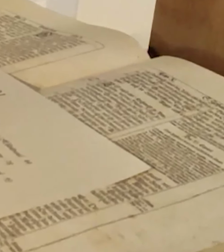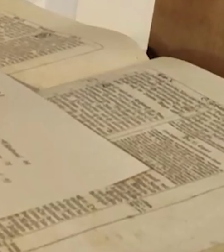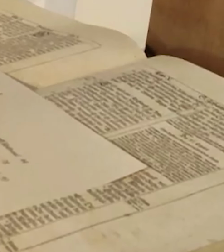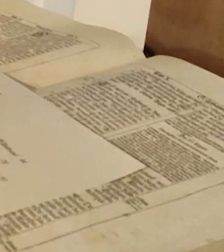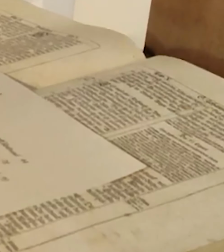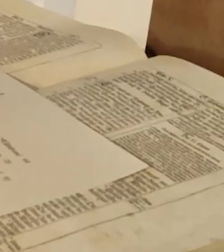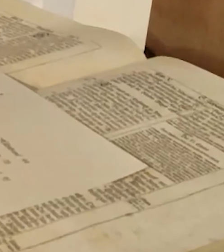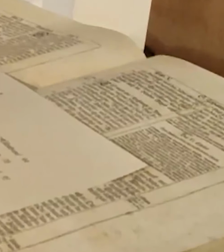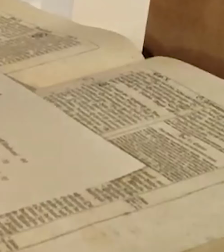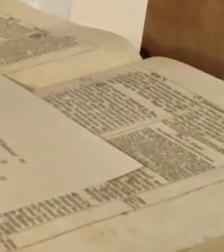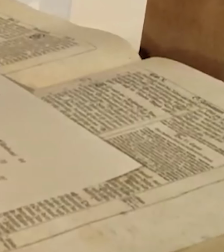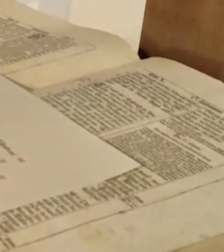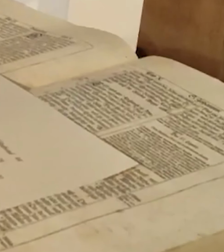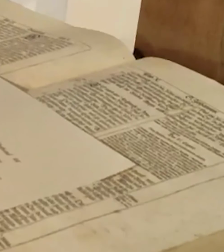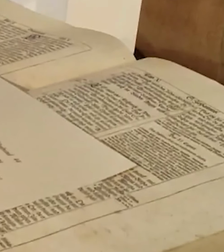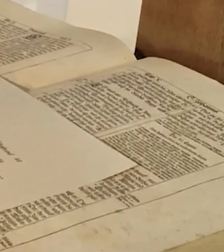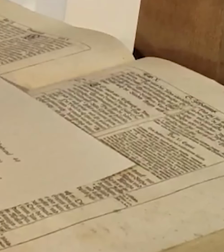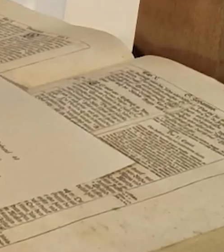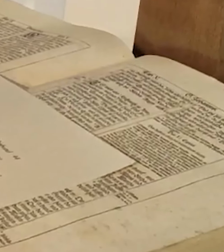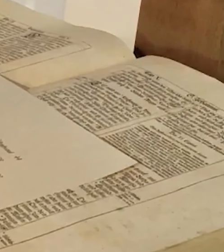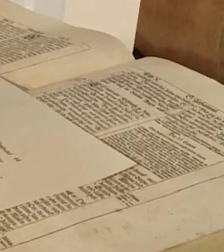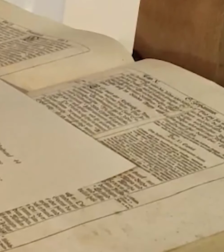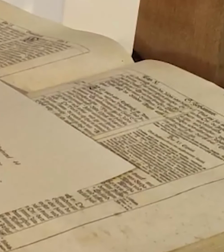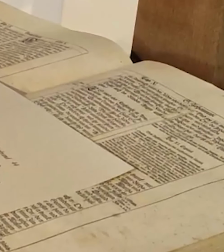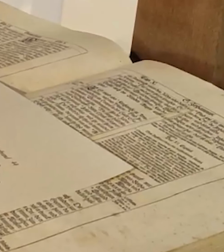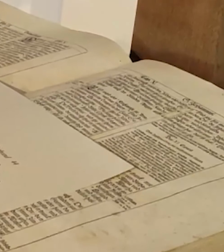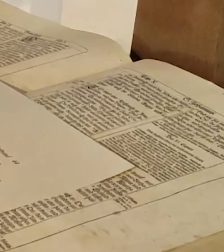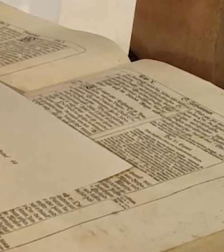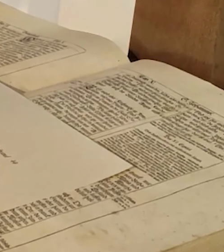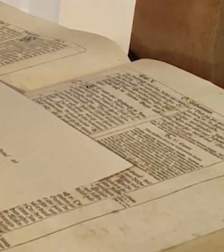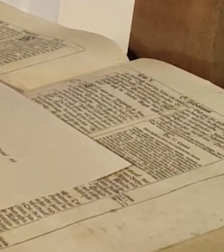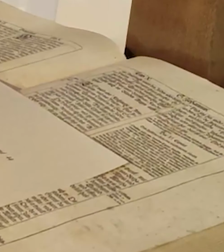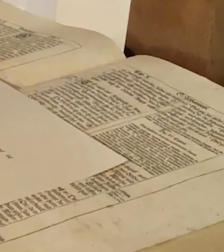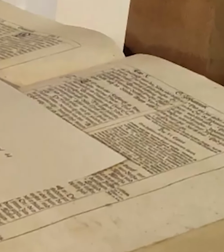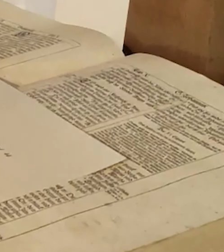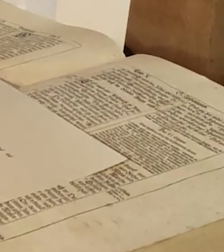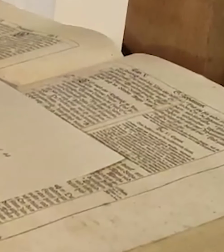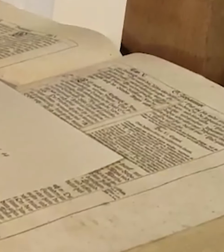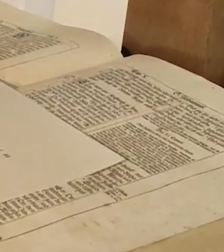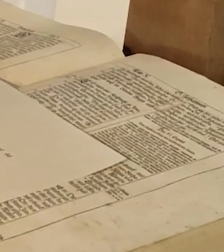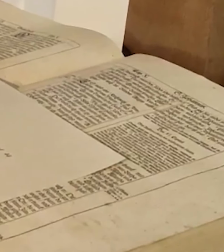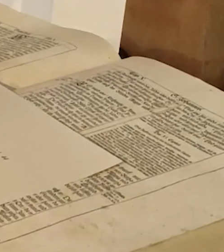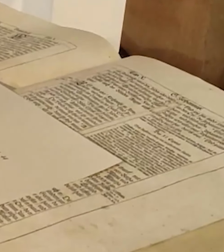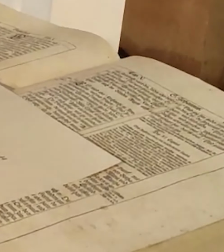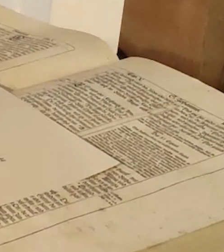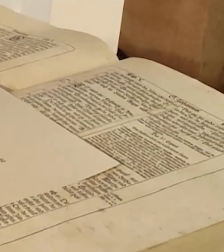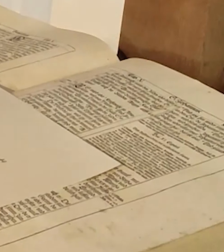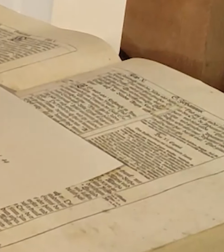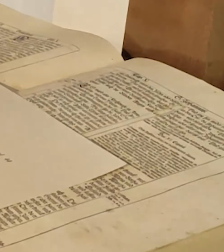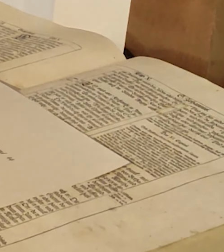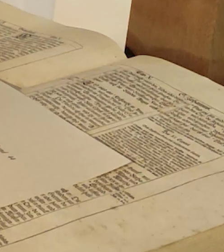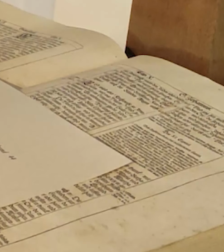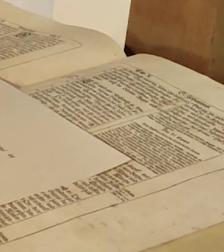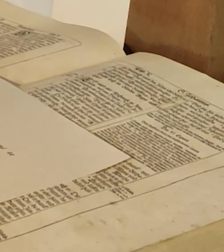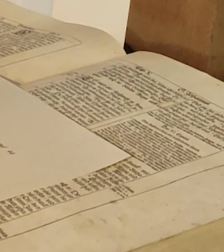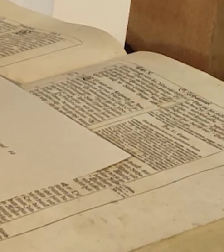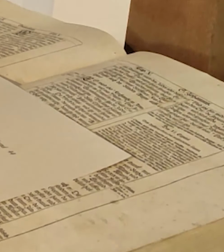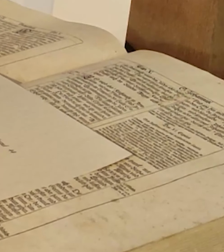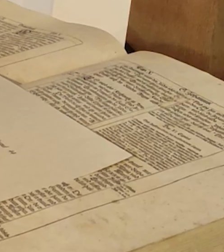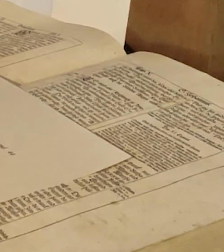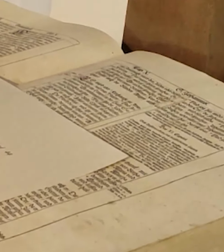Der Apostel Paulus bezeugt uns: Nichts kann uns scheiden von der Liebe Gottes.